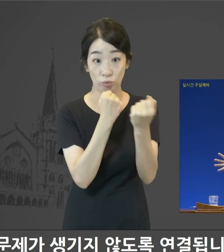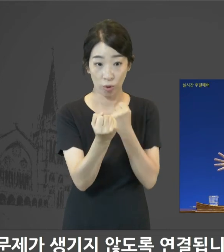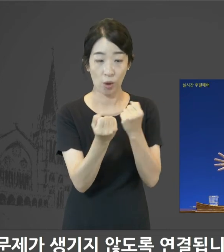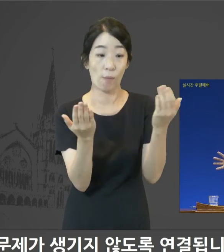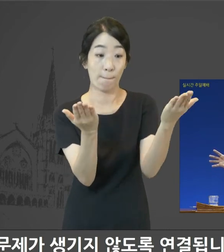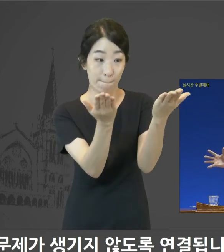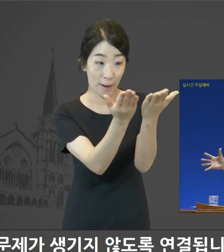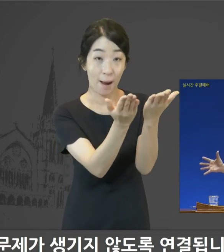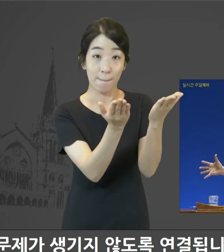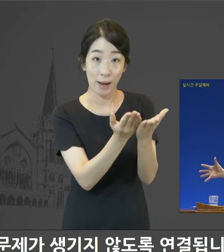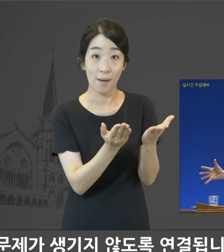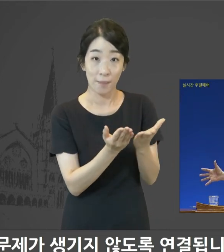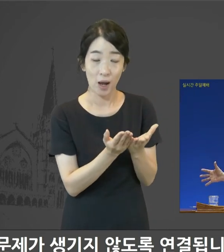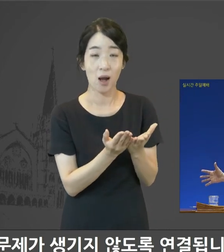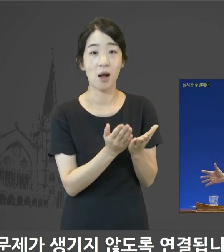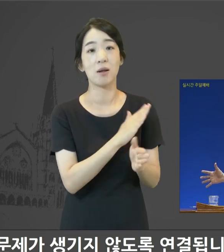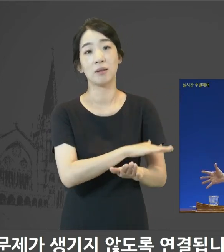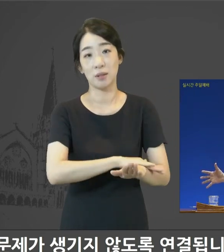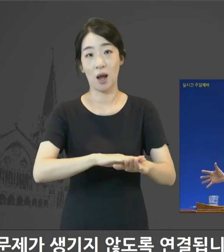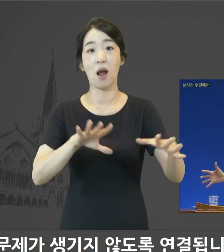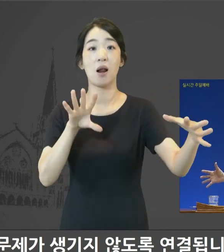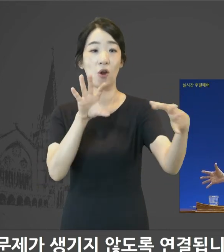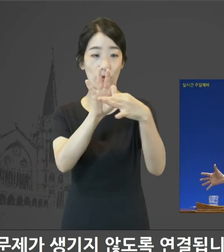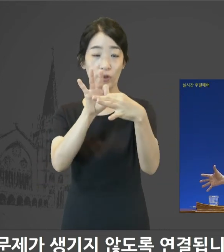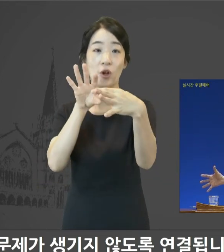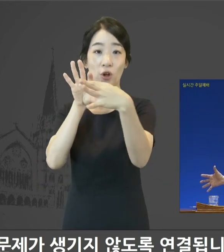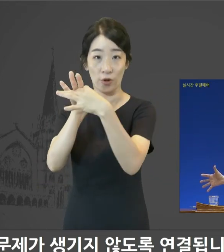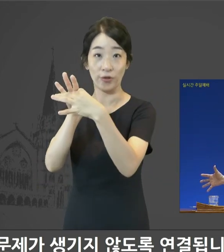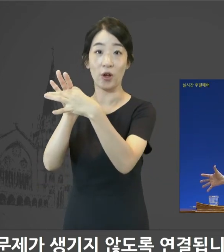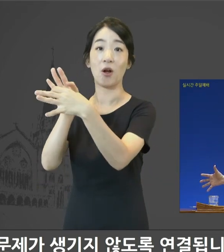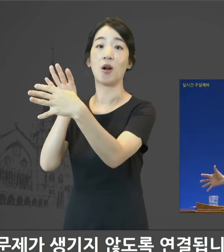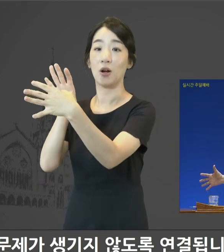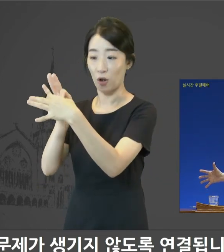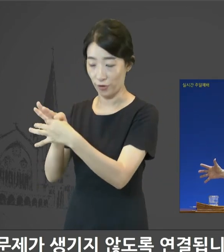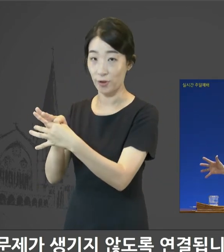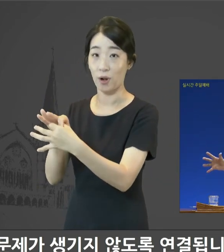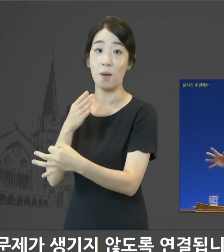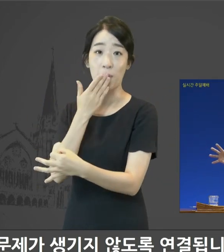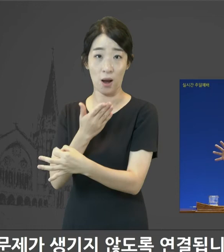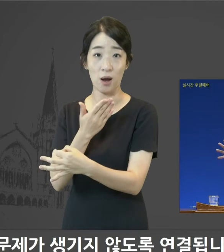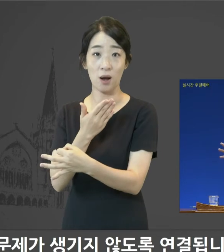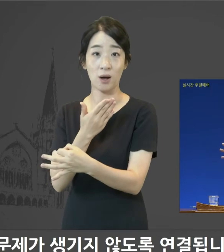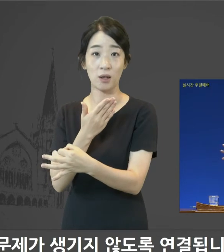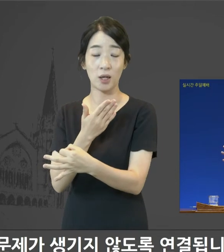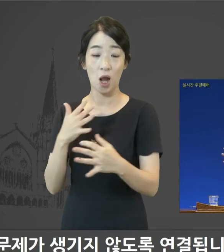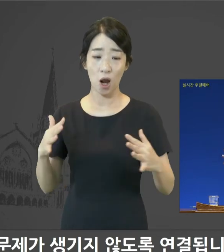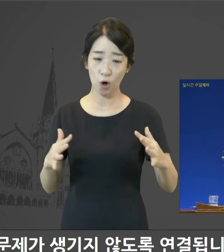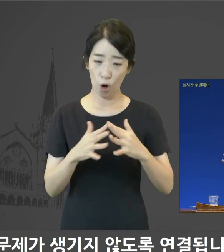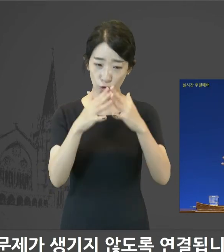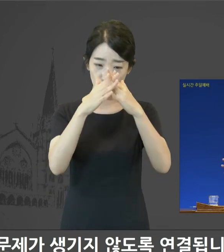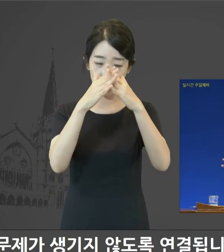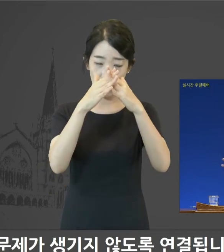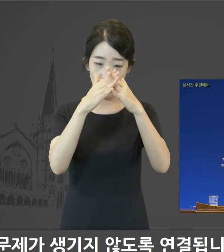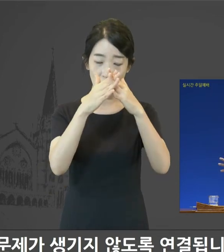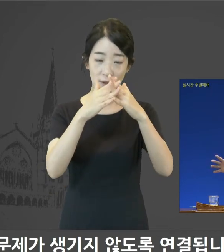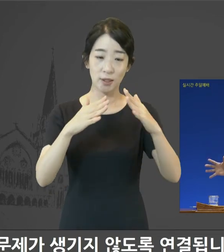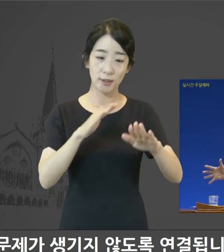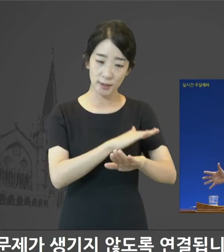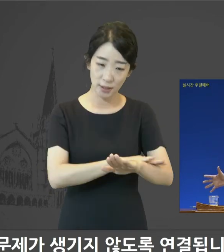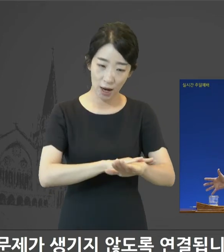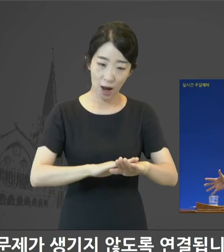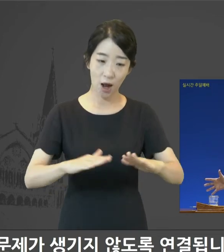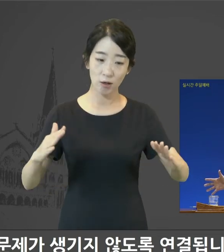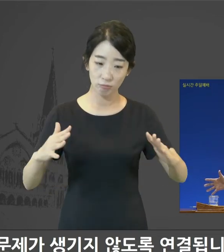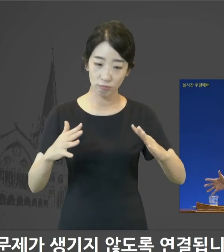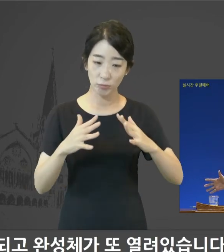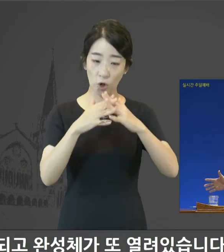이루는데 또 열려 있습니다. 다른 건축물이 아주 쉽게 연결될 수 있는 구조를 갖고 있는